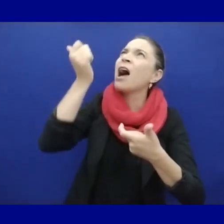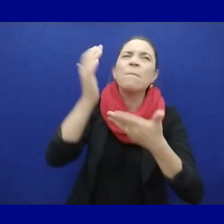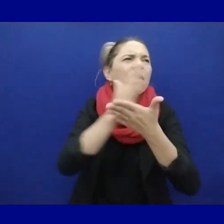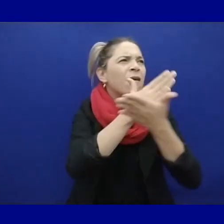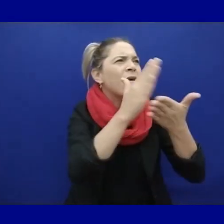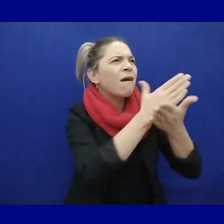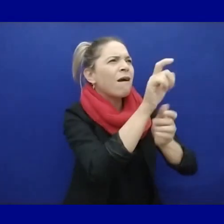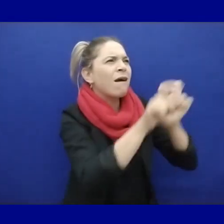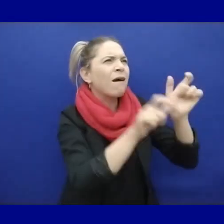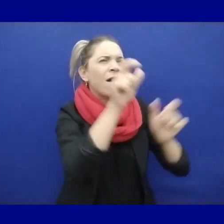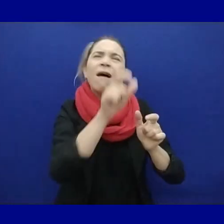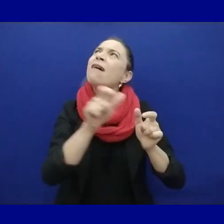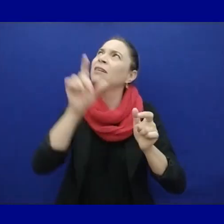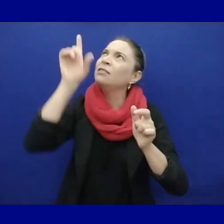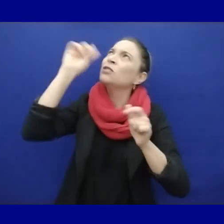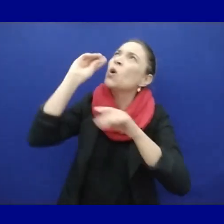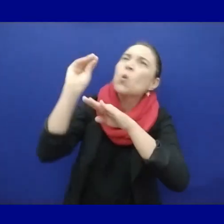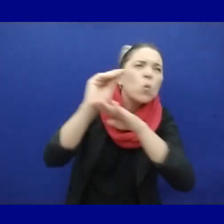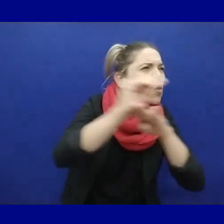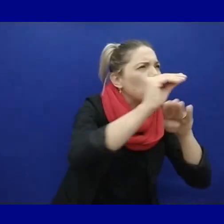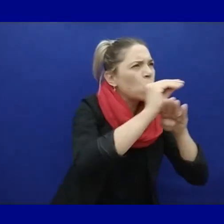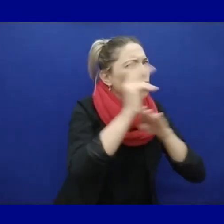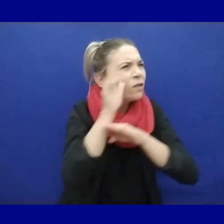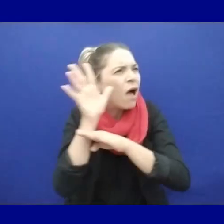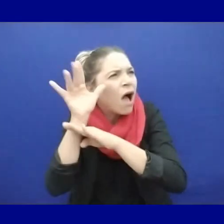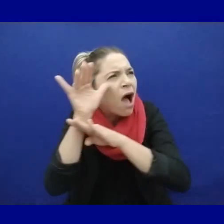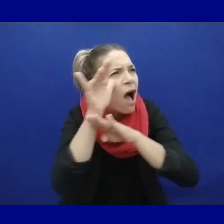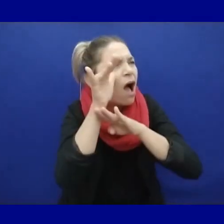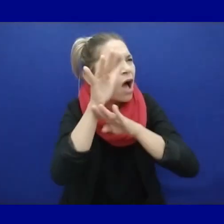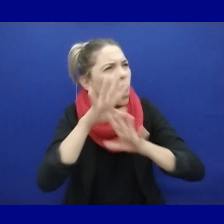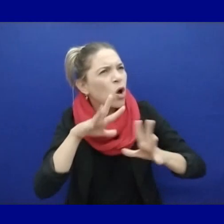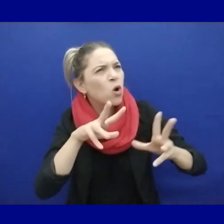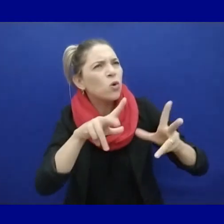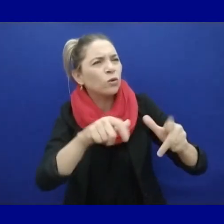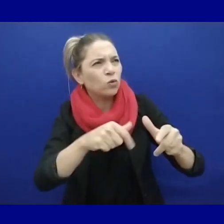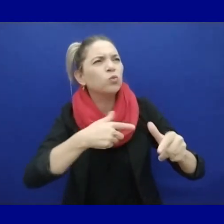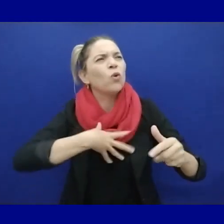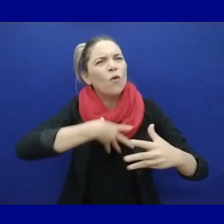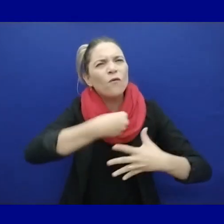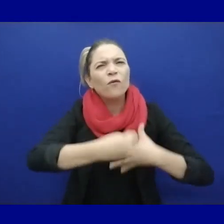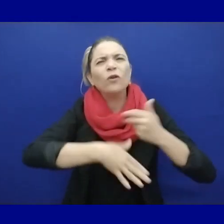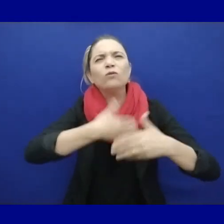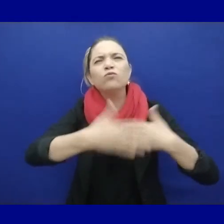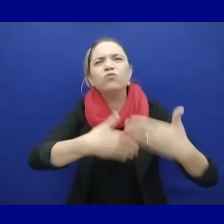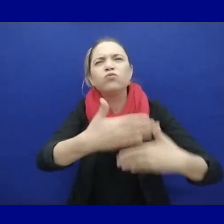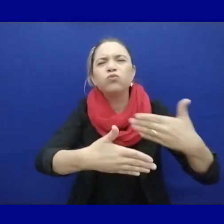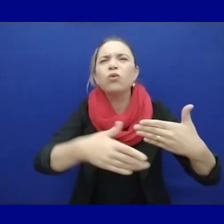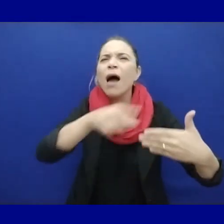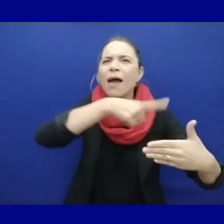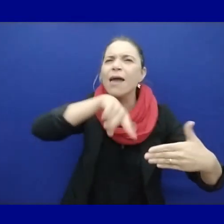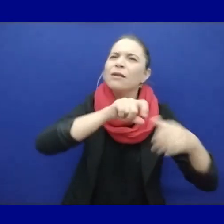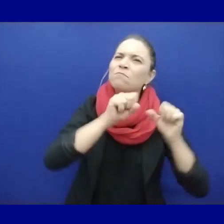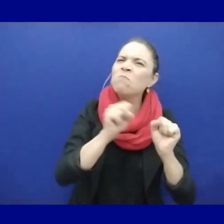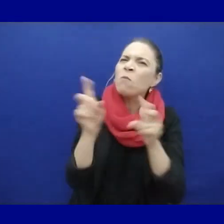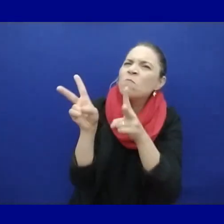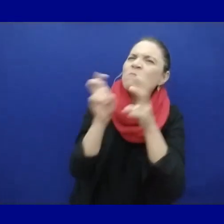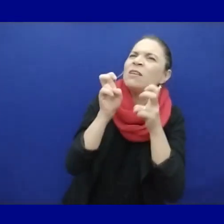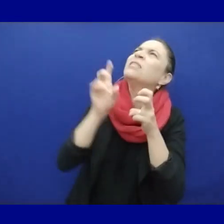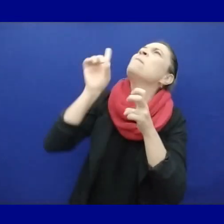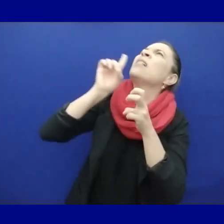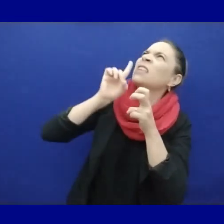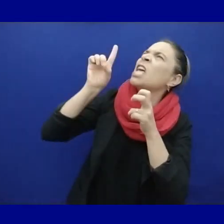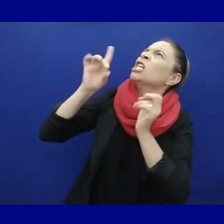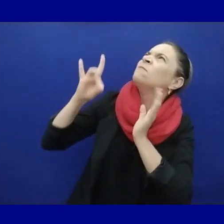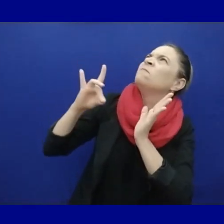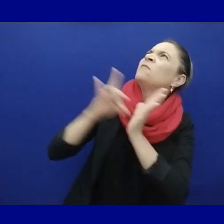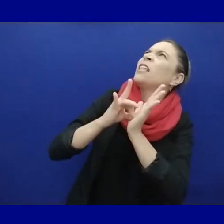seus baluartes, observai os seus palácios, para narrardes às gerações vindouras, que este é